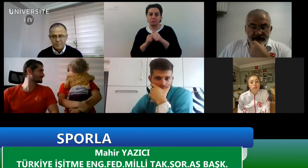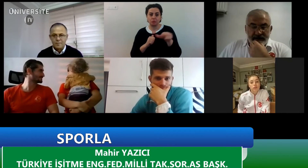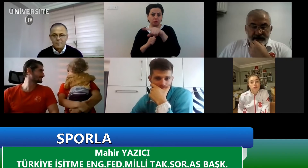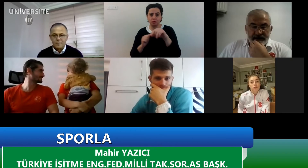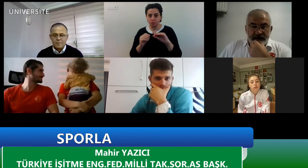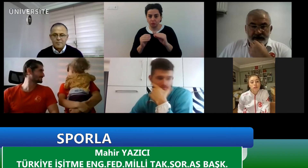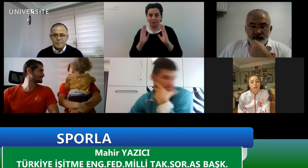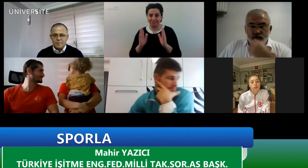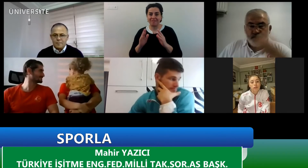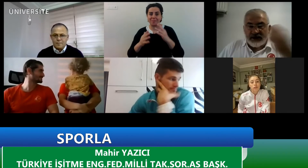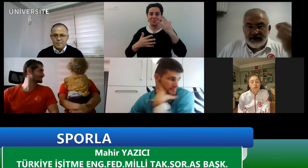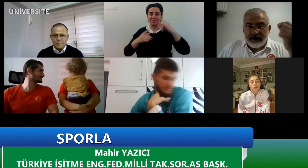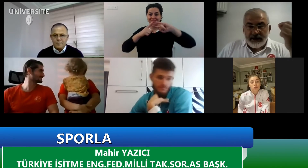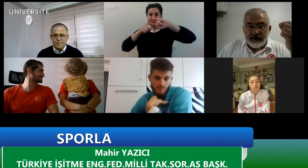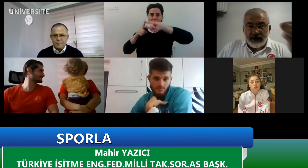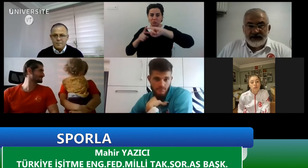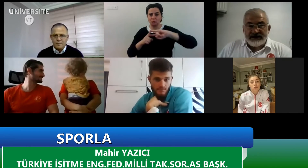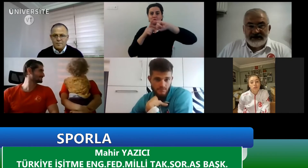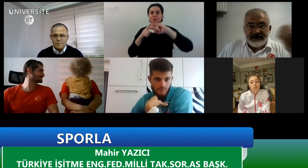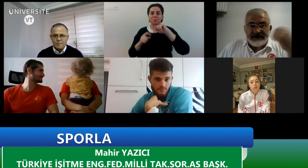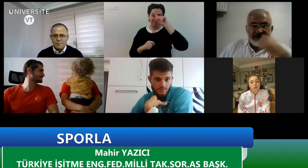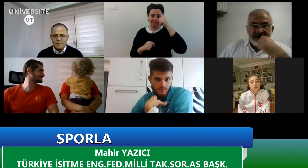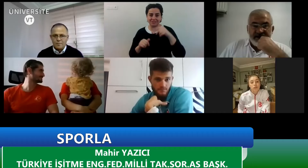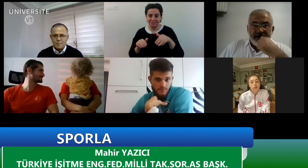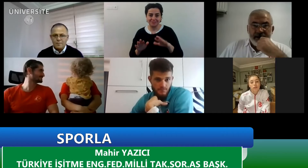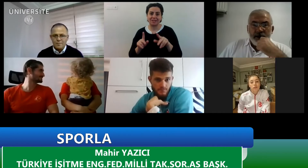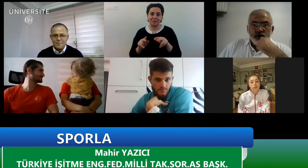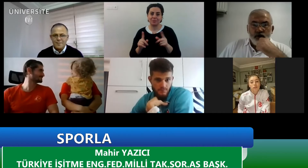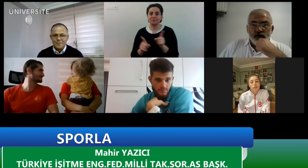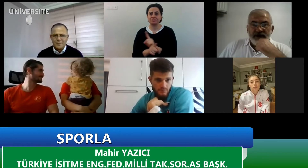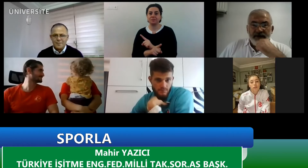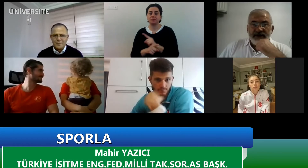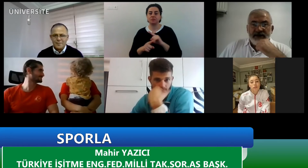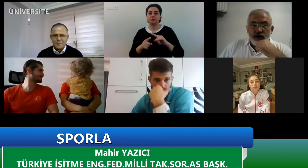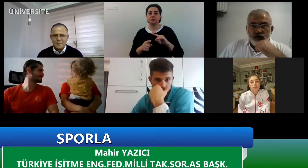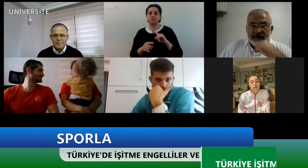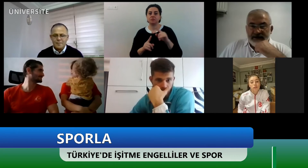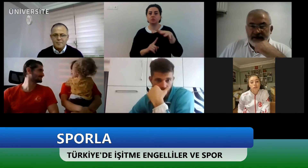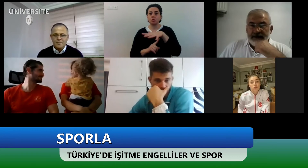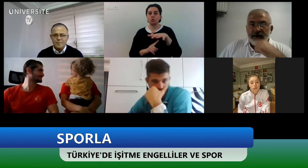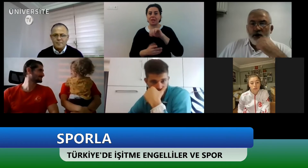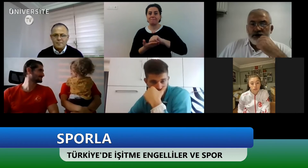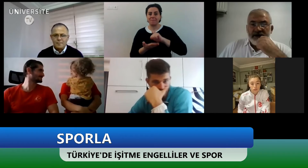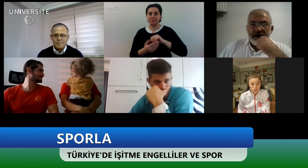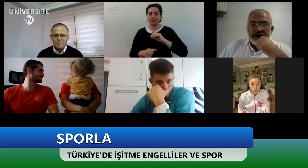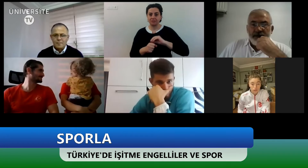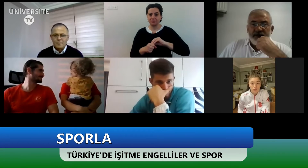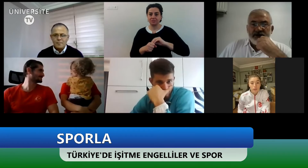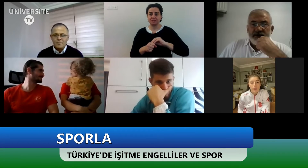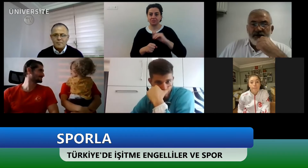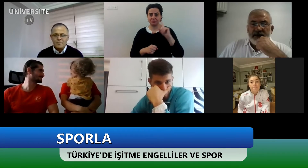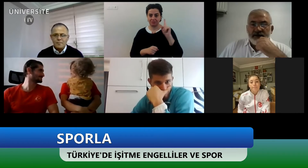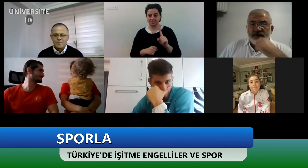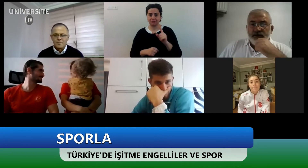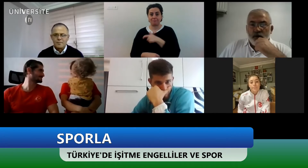yanınızdayız, bu süreçte yalnız değilsiniz diyerek sosyal medya üzerinden özellikle ilk